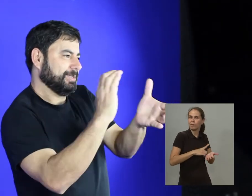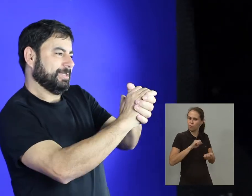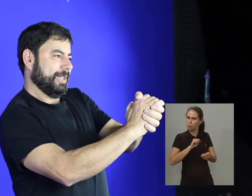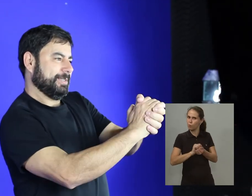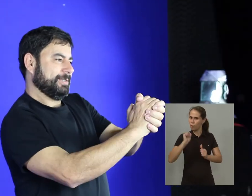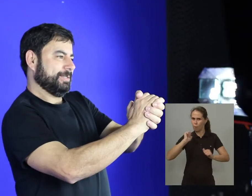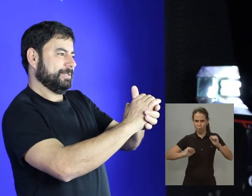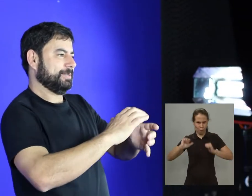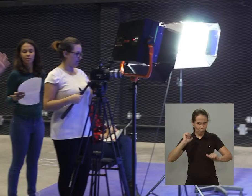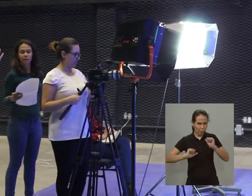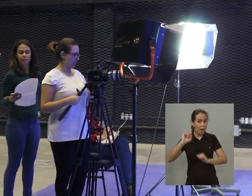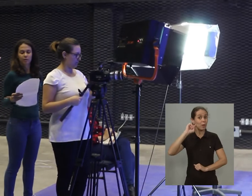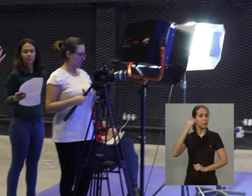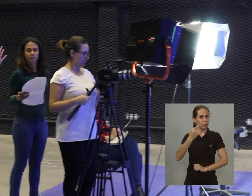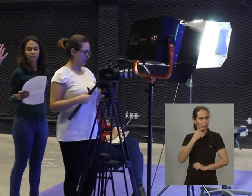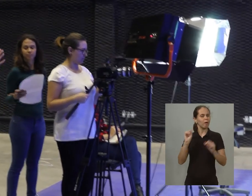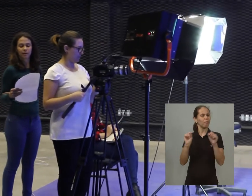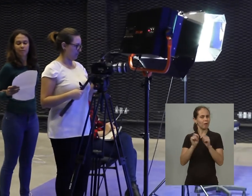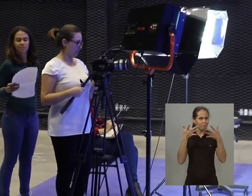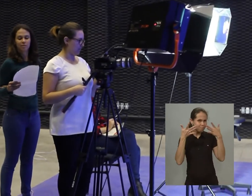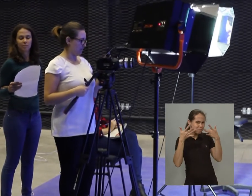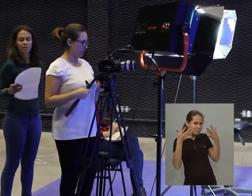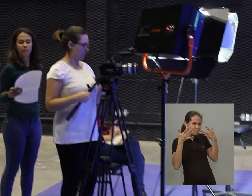dramatização das histórias contadas.